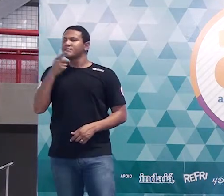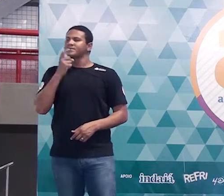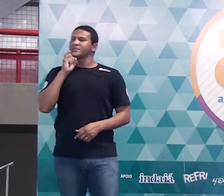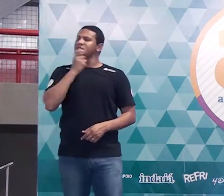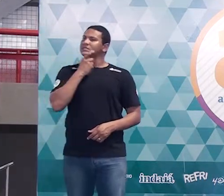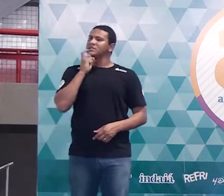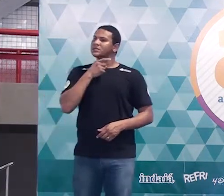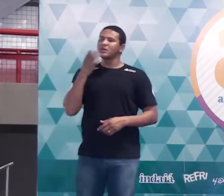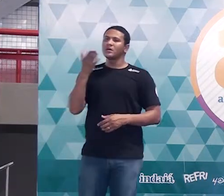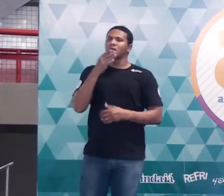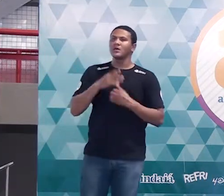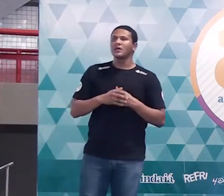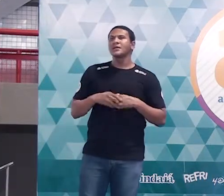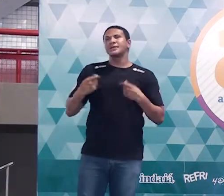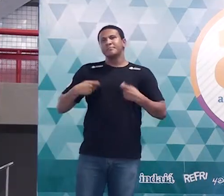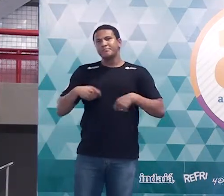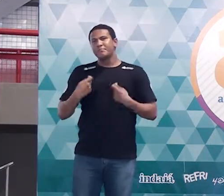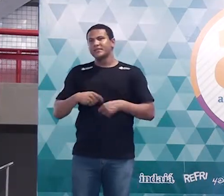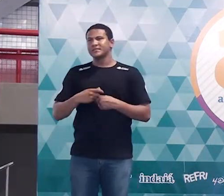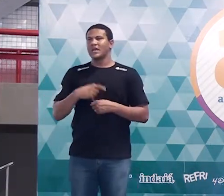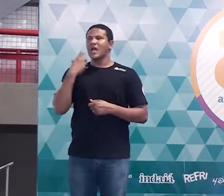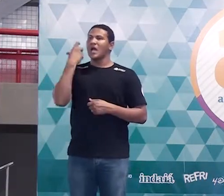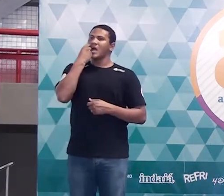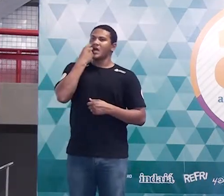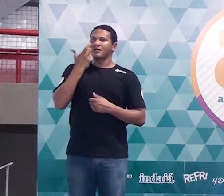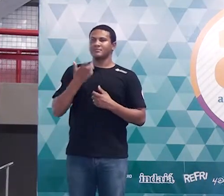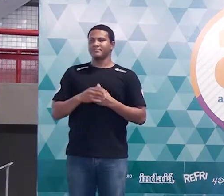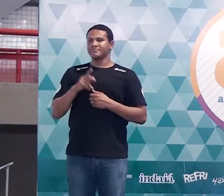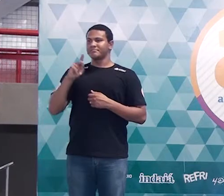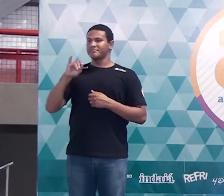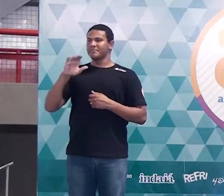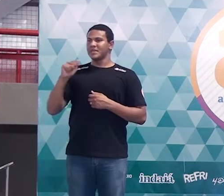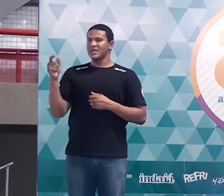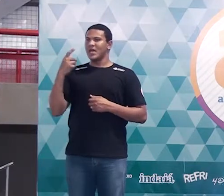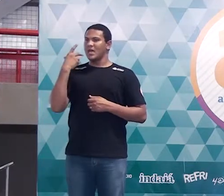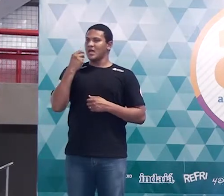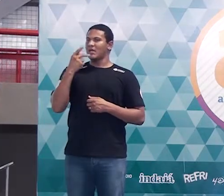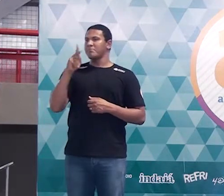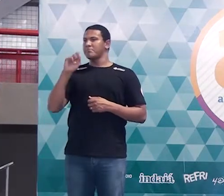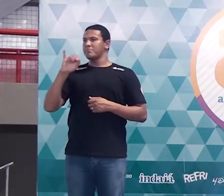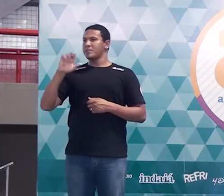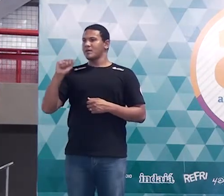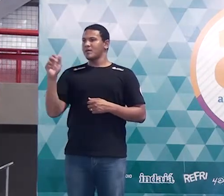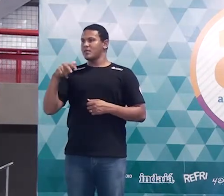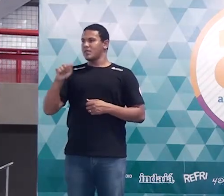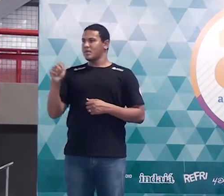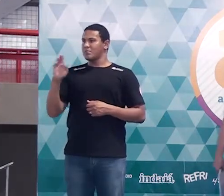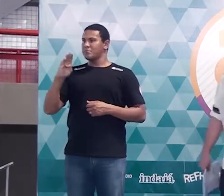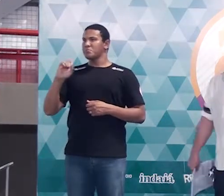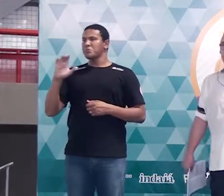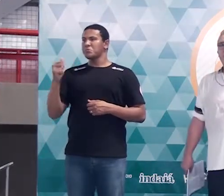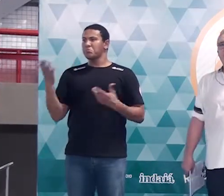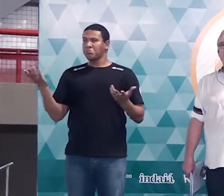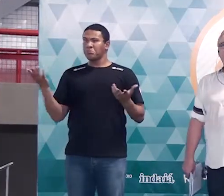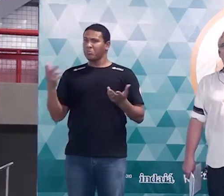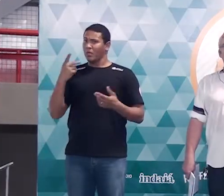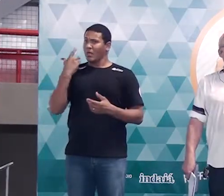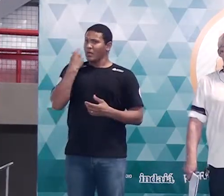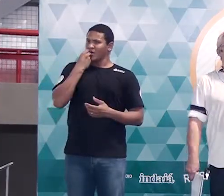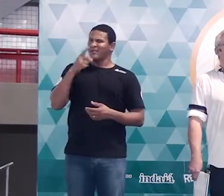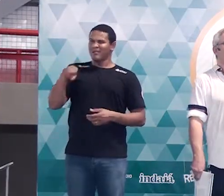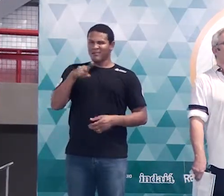e ele dizer que ela precisa de uma pica na boca. É uma injeção, né?